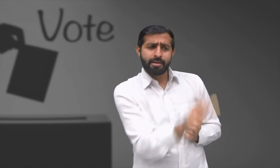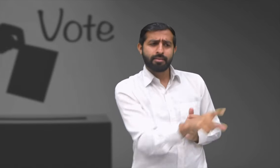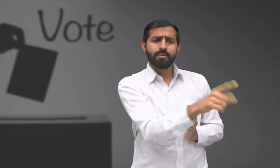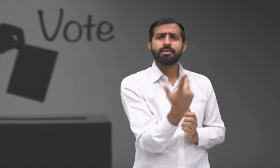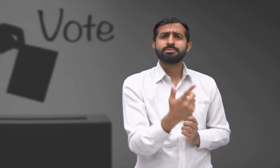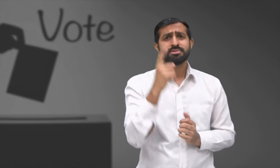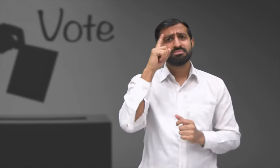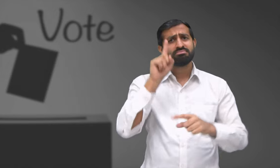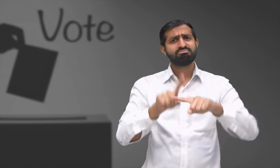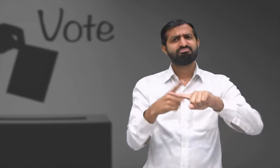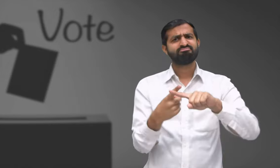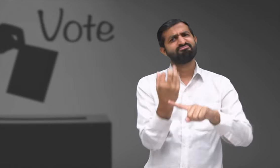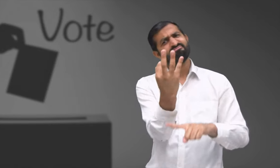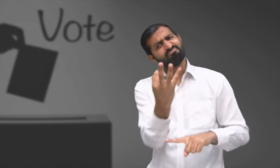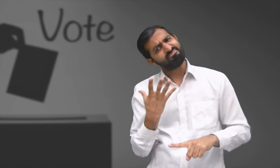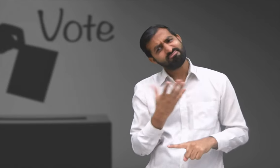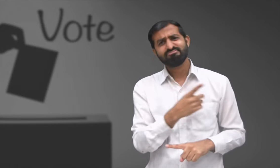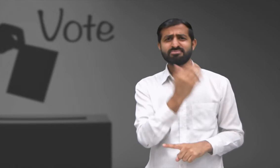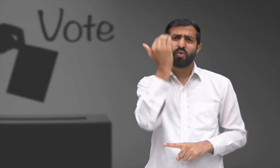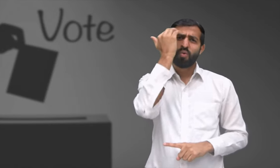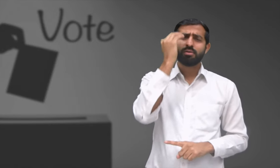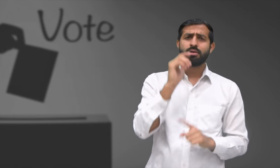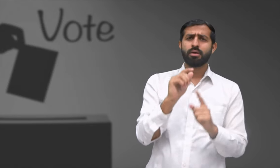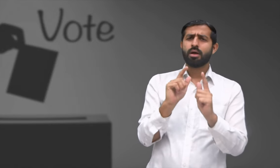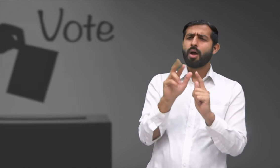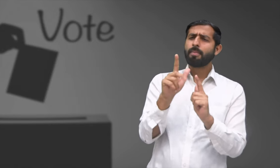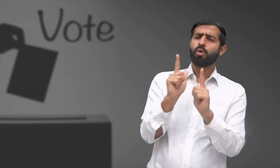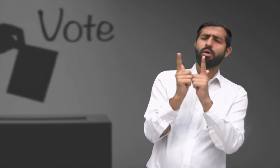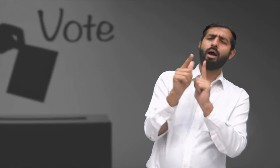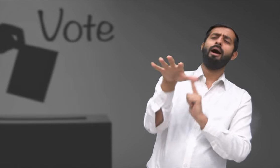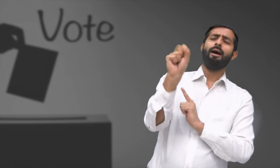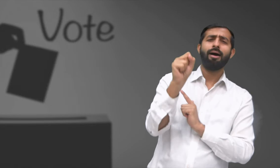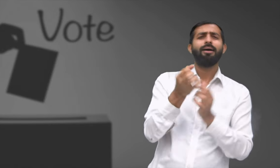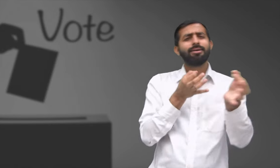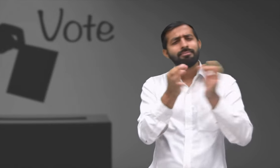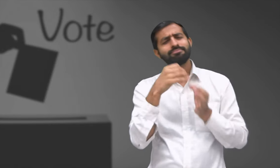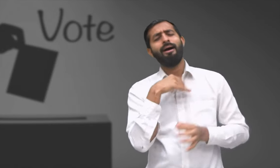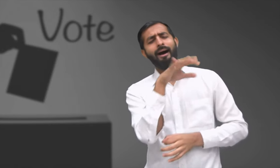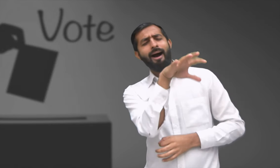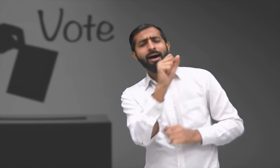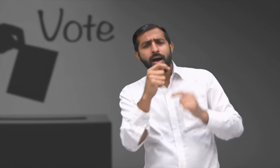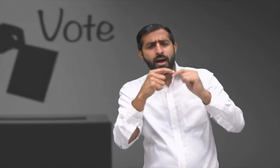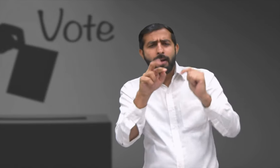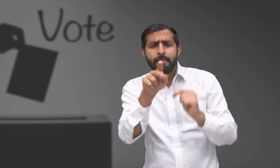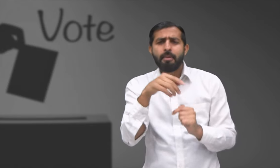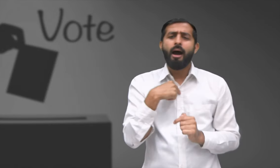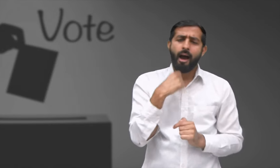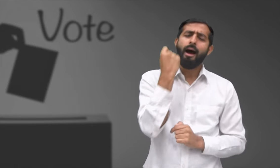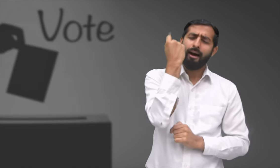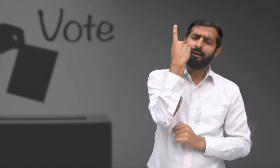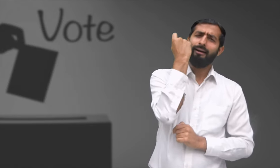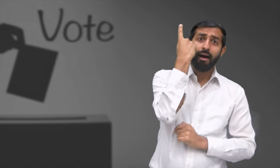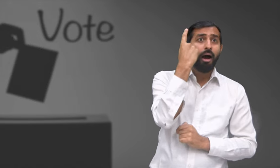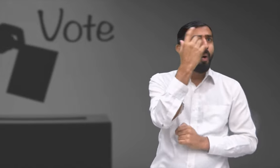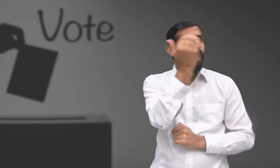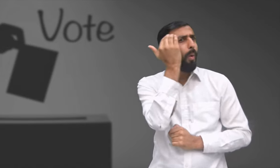नहीं है मतदान देने के लिए व्यक्ति का मानसिक संतुलन ठीक होना